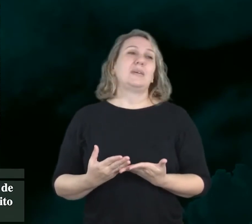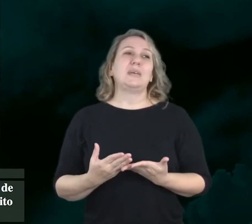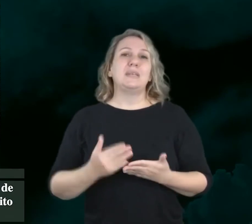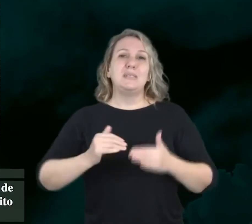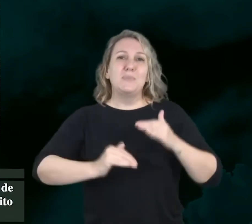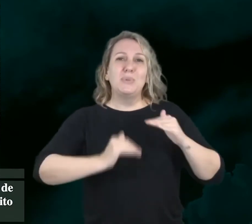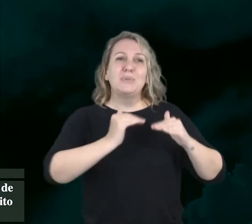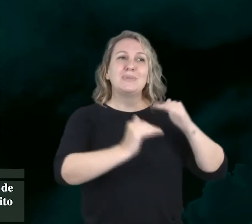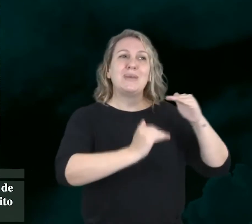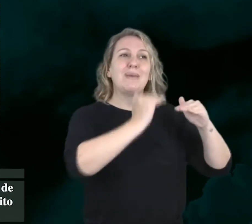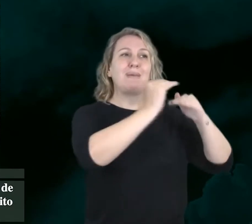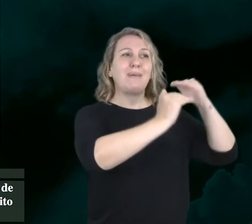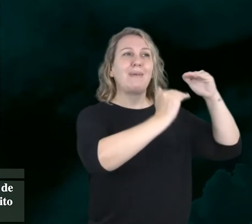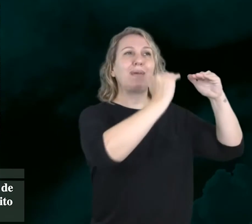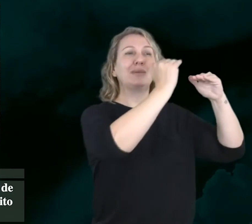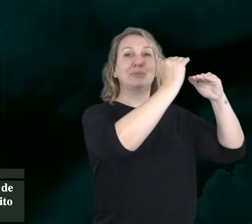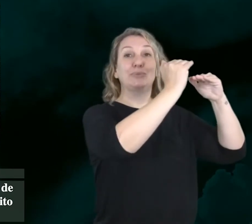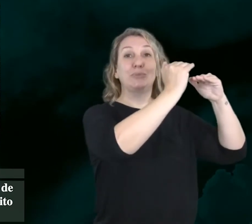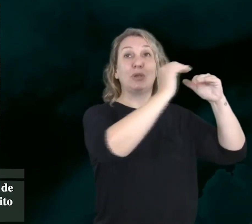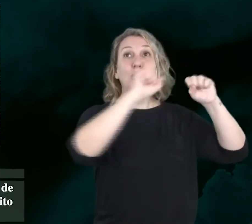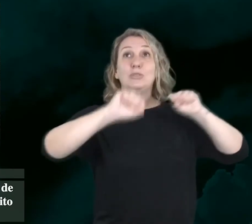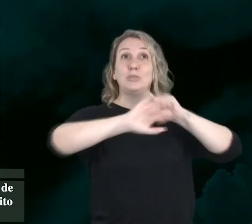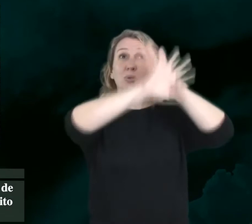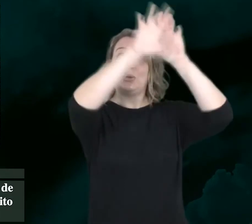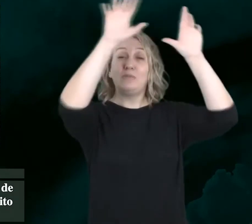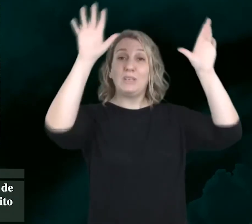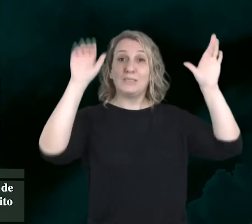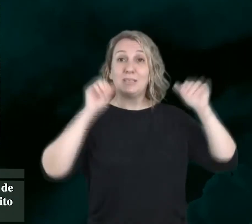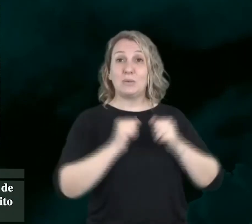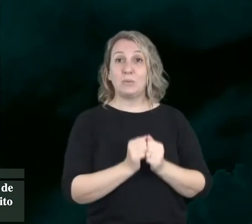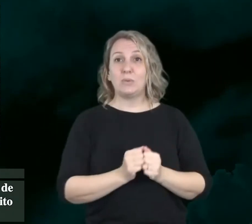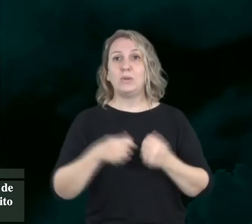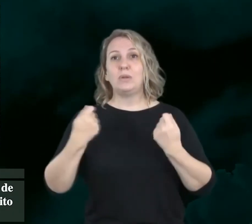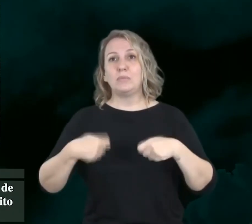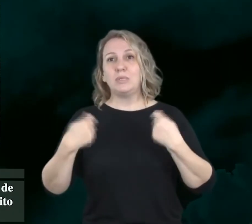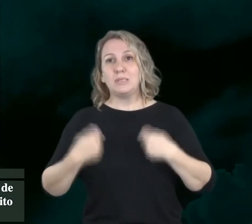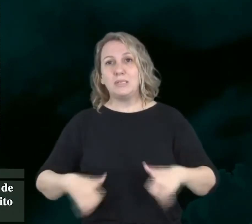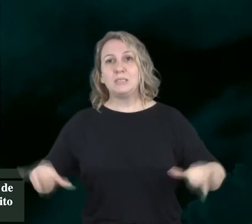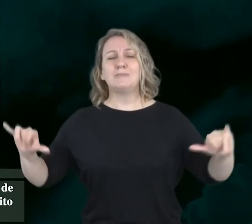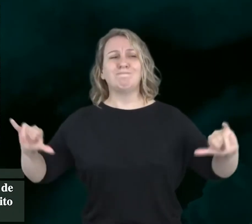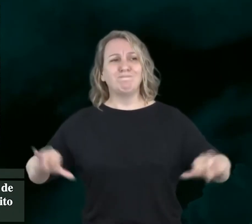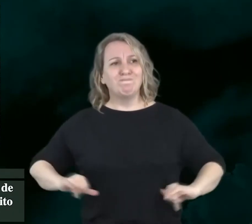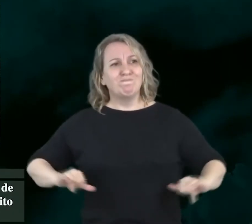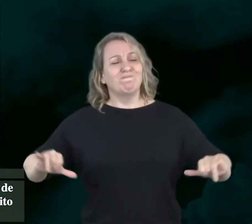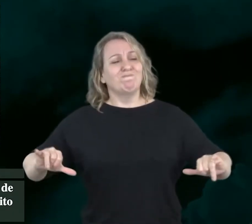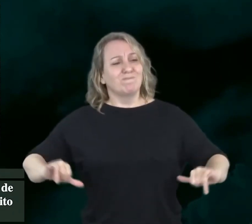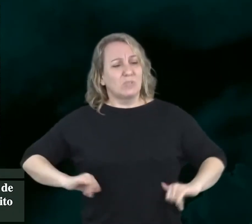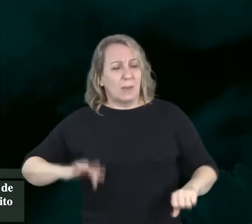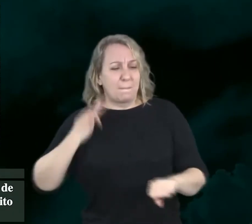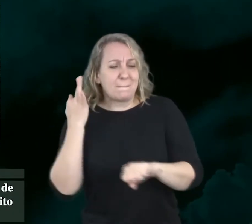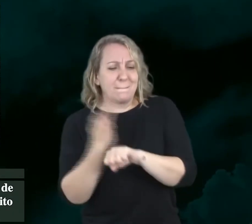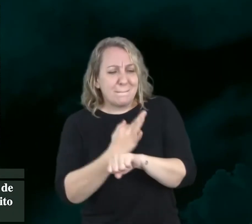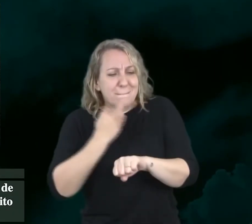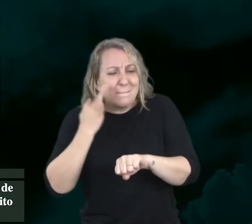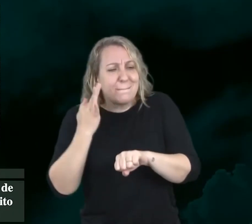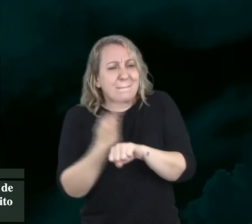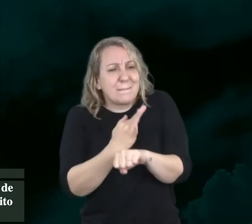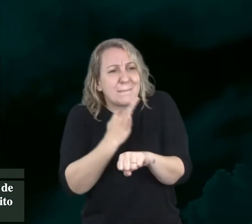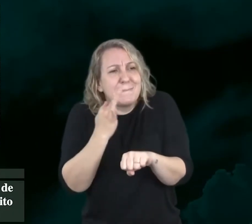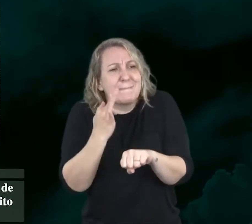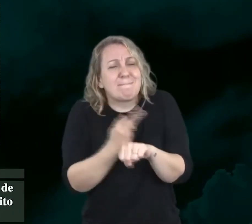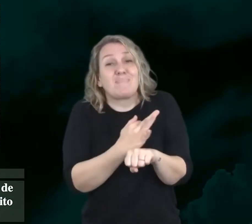que necessariamente tem que passar por processo de tribulação, processo de perseverança, processo de aprovação